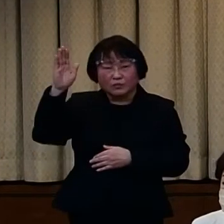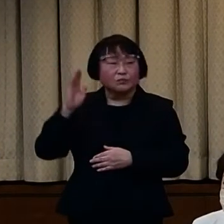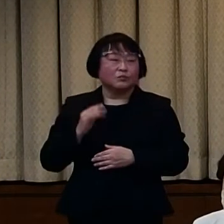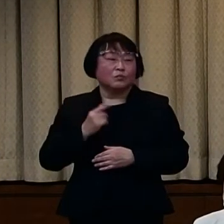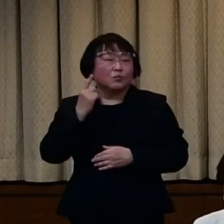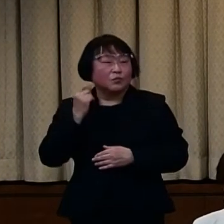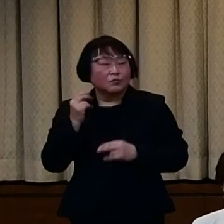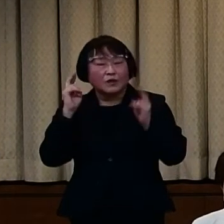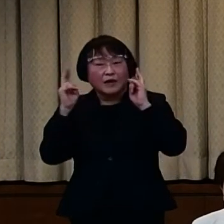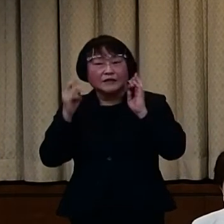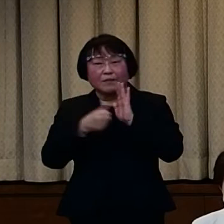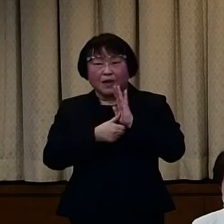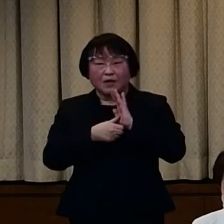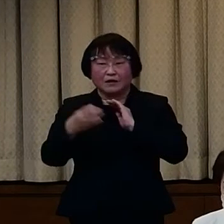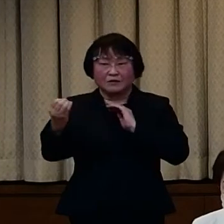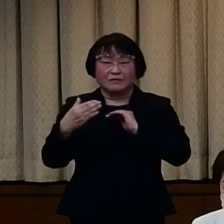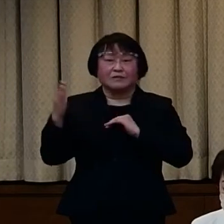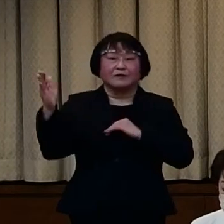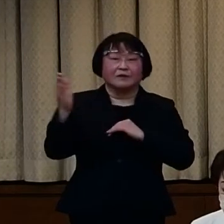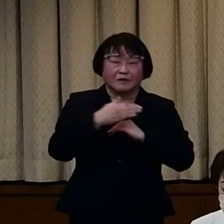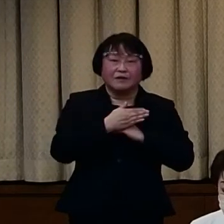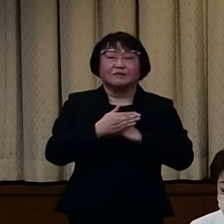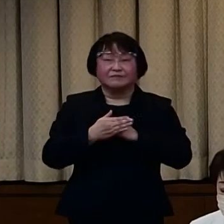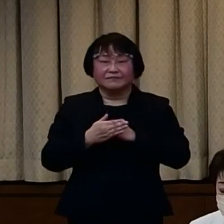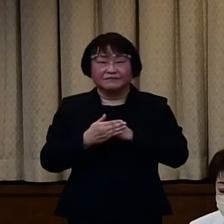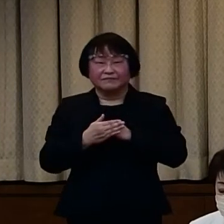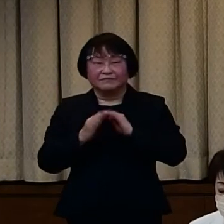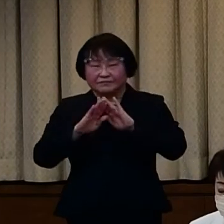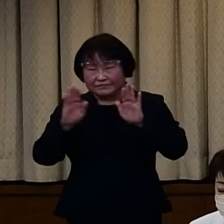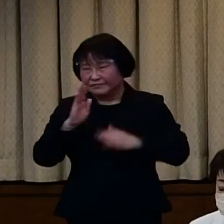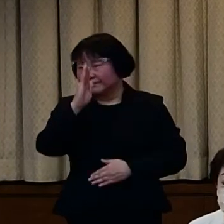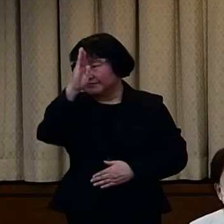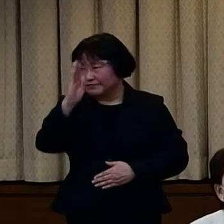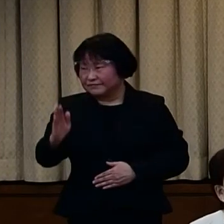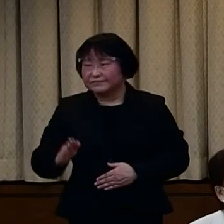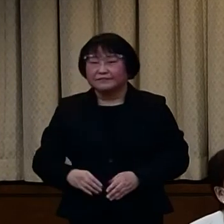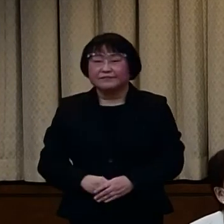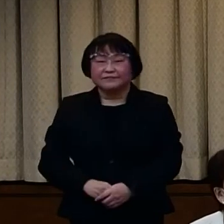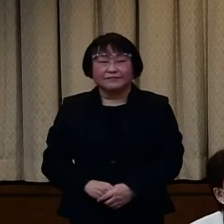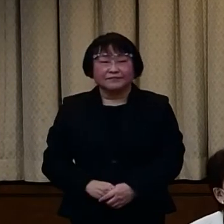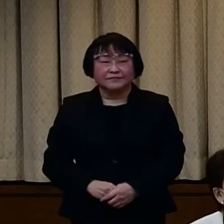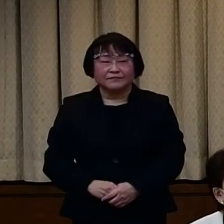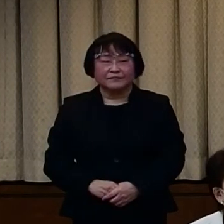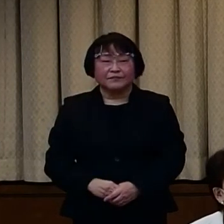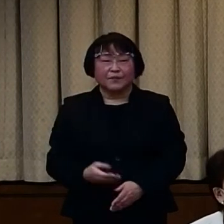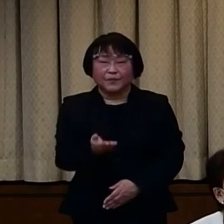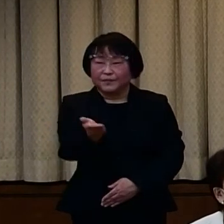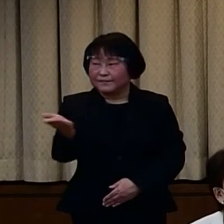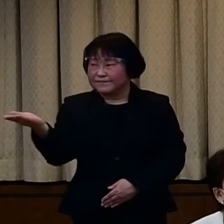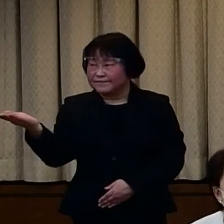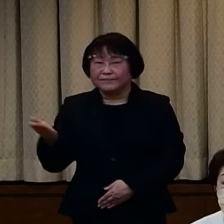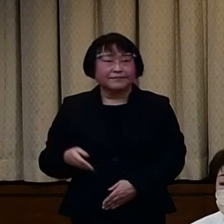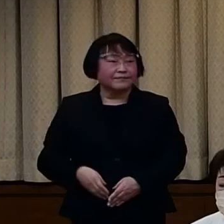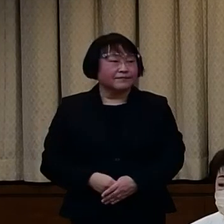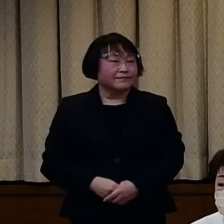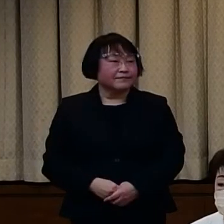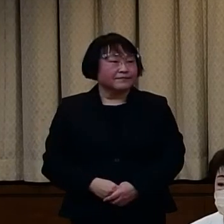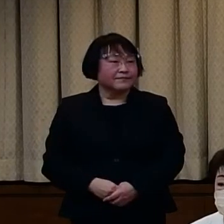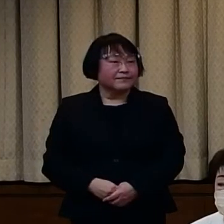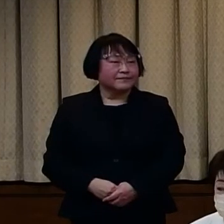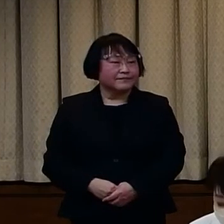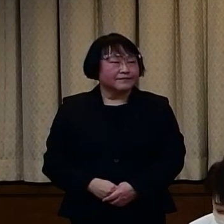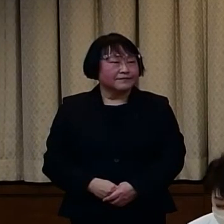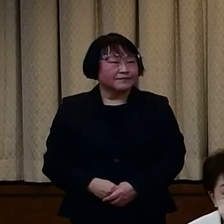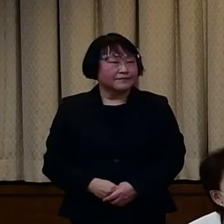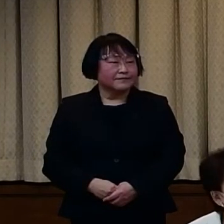たら会社名を名乗りいただいてから質問をお願いします。質問のある方いらっしゃいますでしょうか。